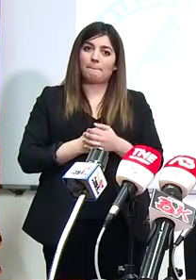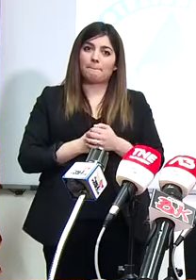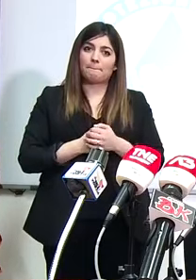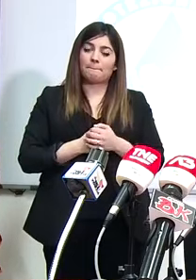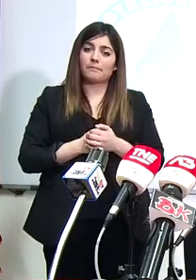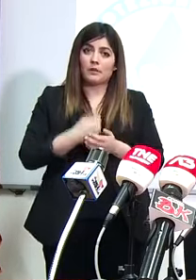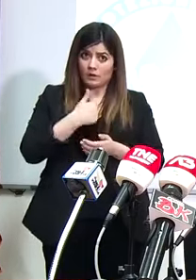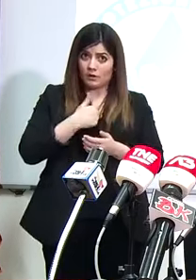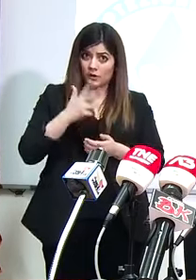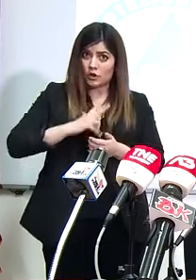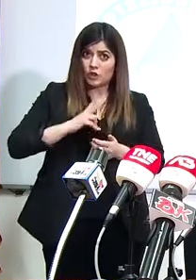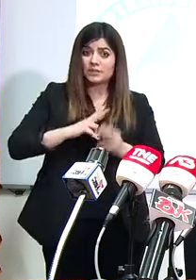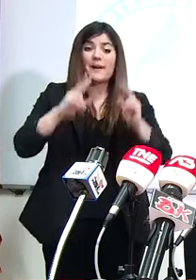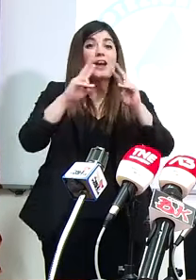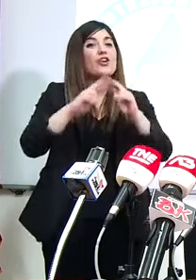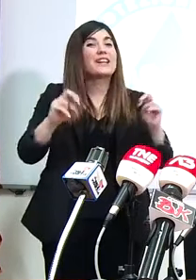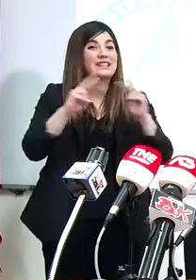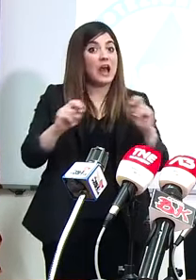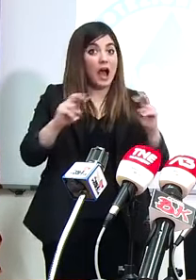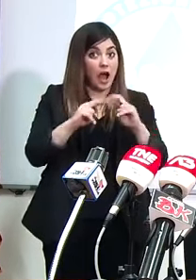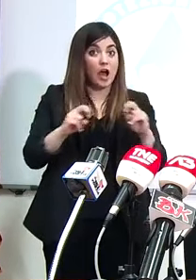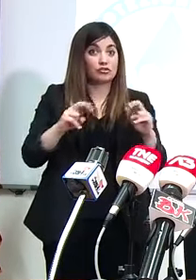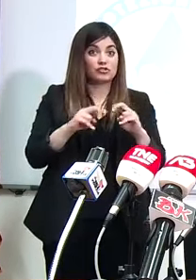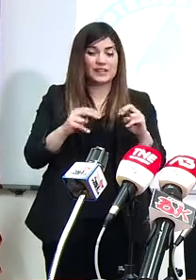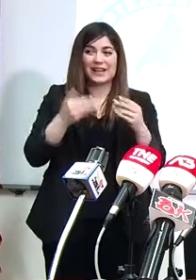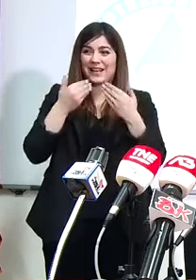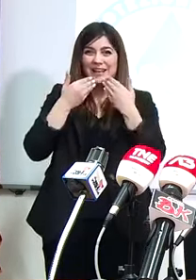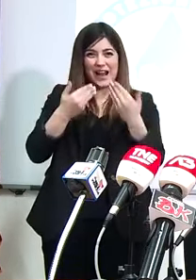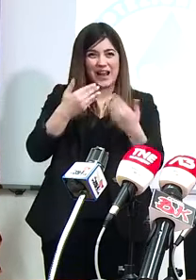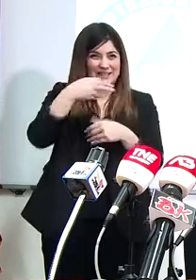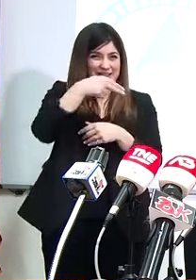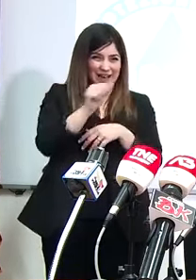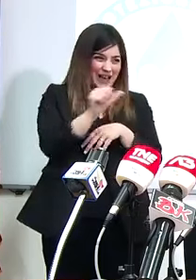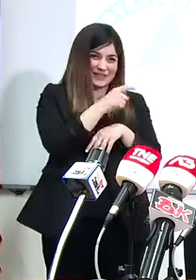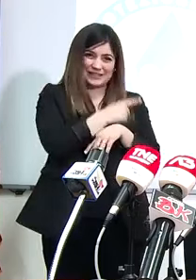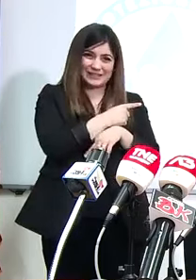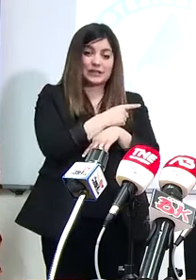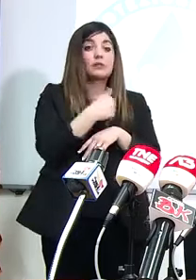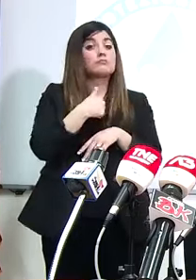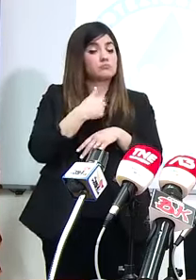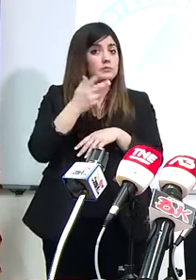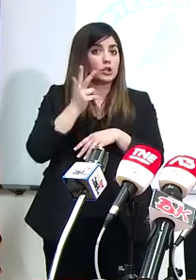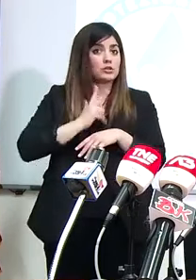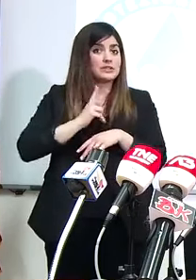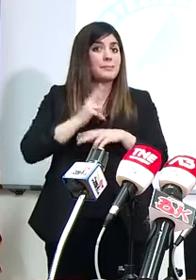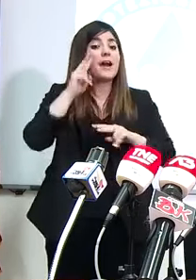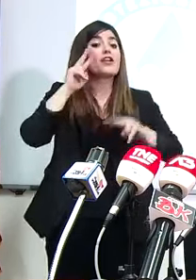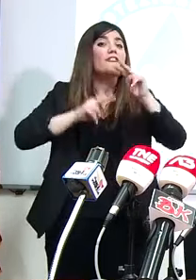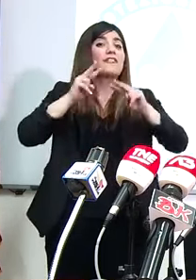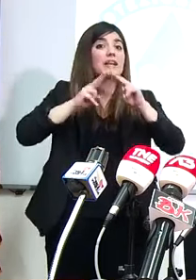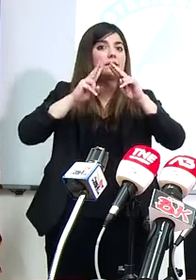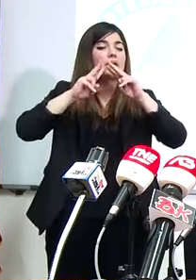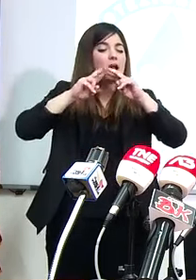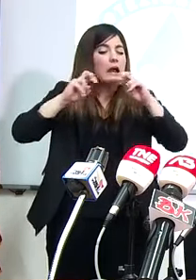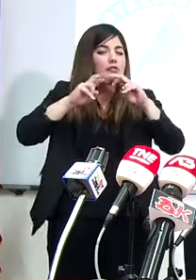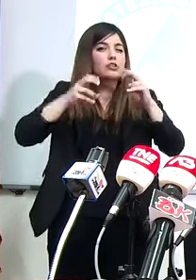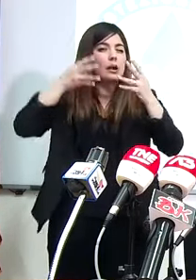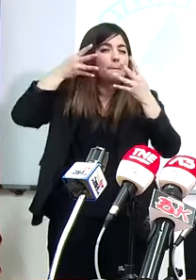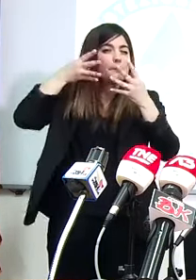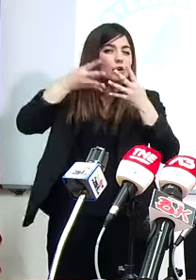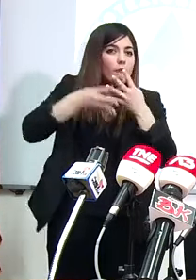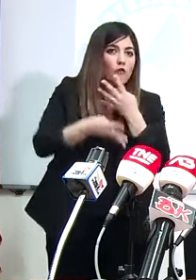verifica fatta tramite i nas sia profonda e se anche incisiva perché una volta